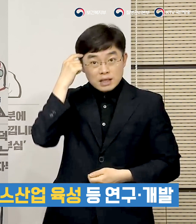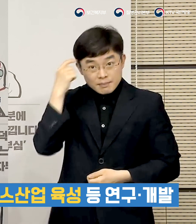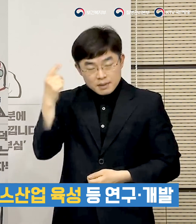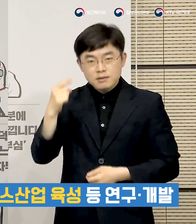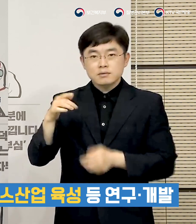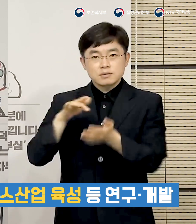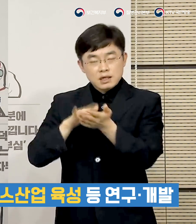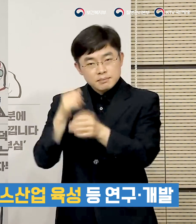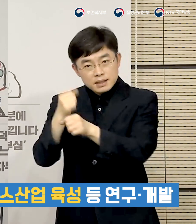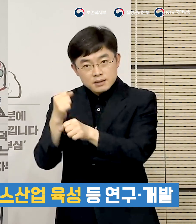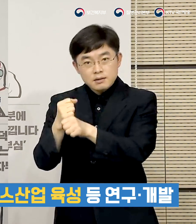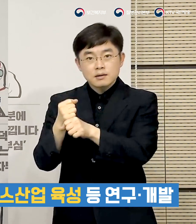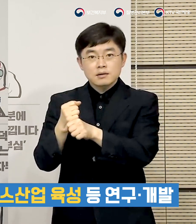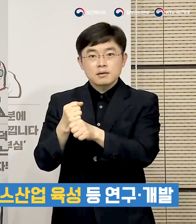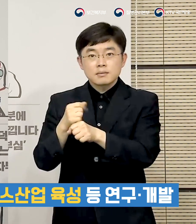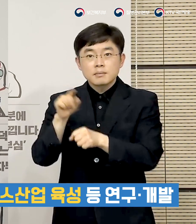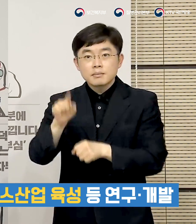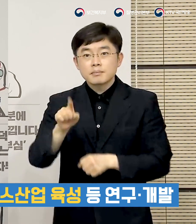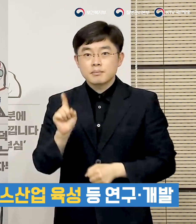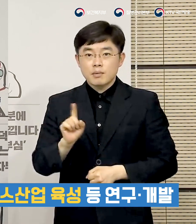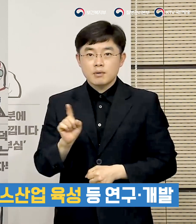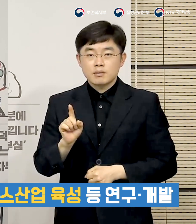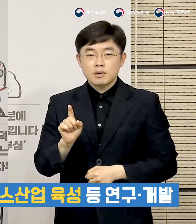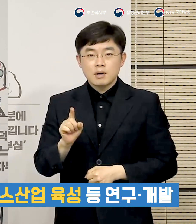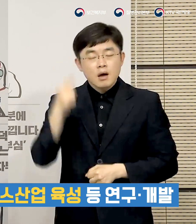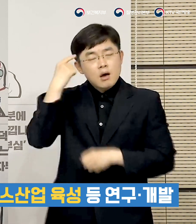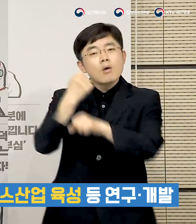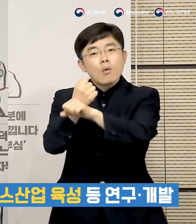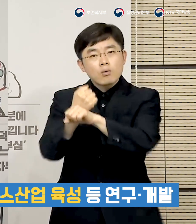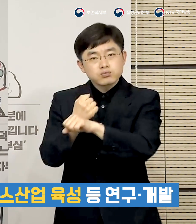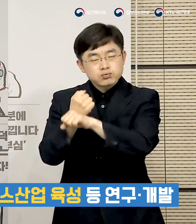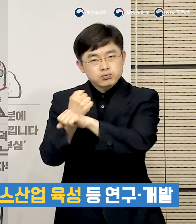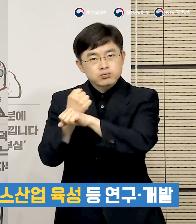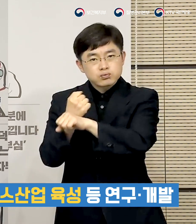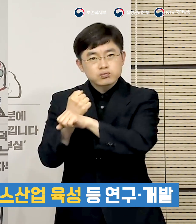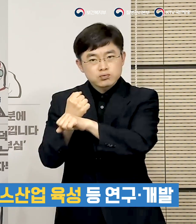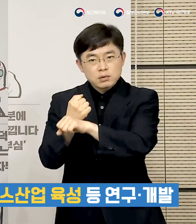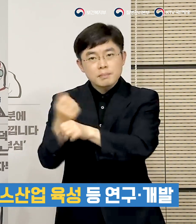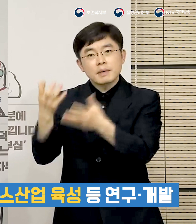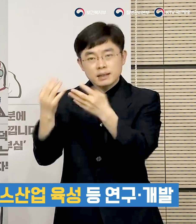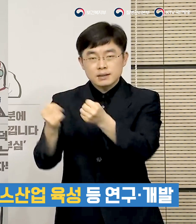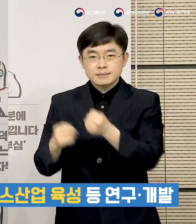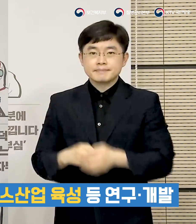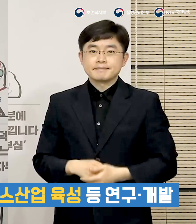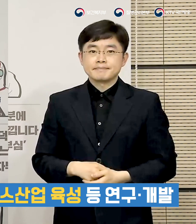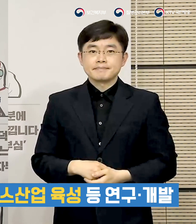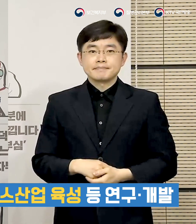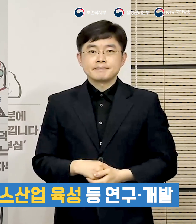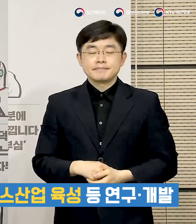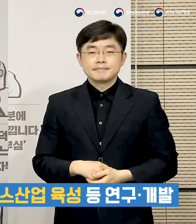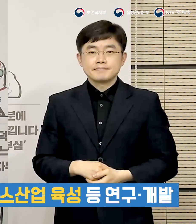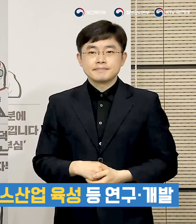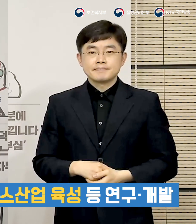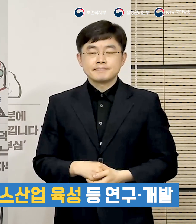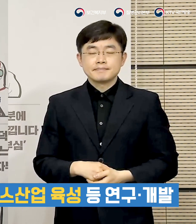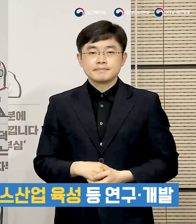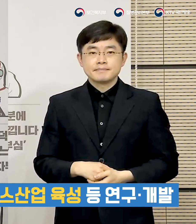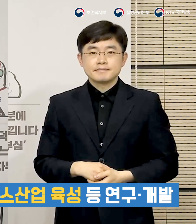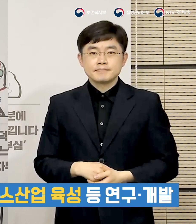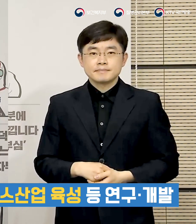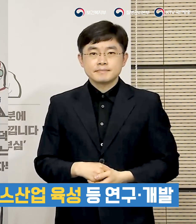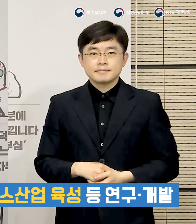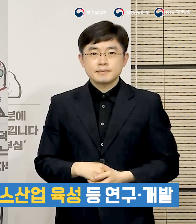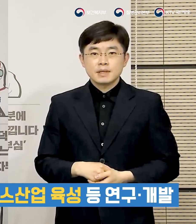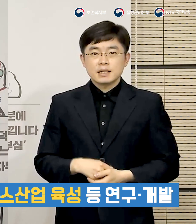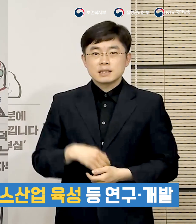백신과 관련된 부분은 R&D를 기반으로 한 약 개발 부분입니다. 그래서 이런 약 개발이나 기술